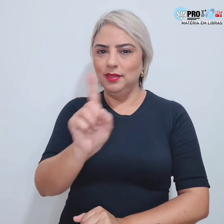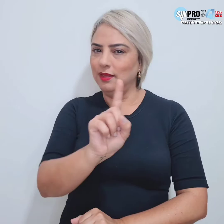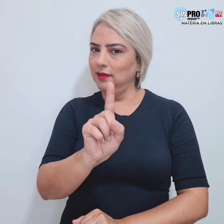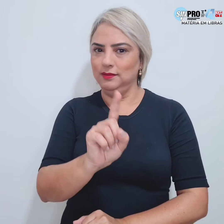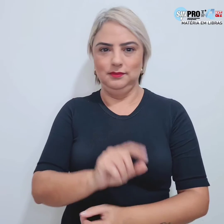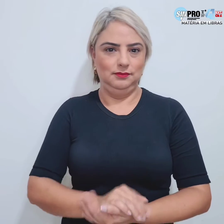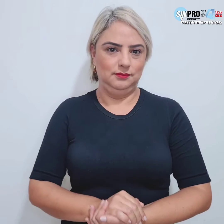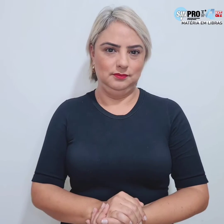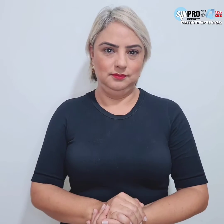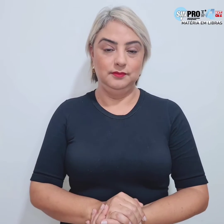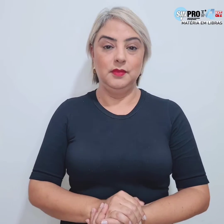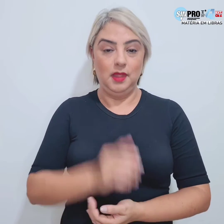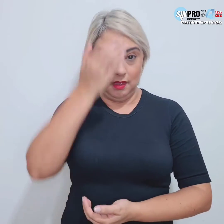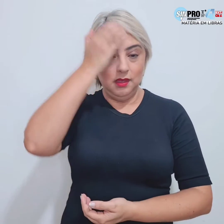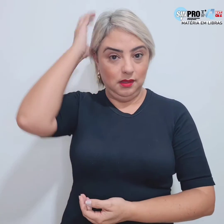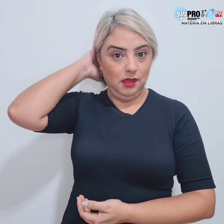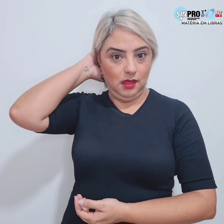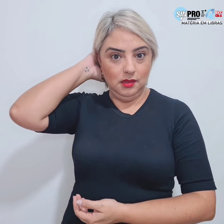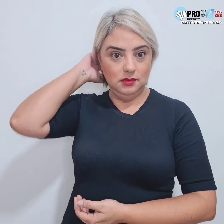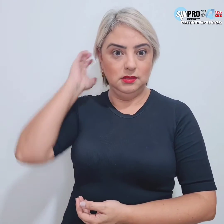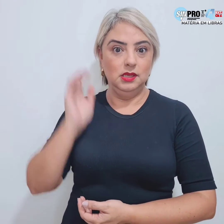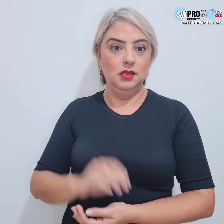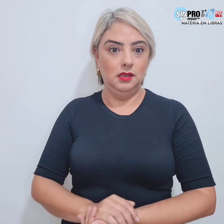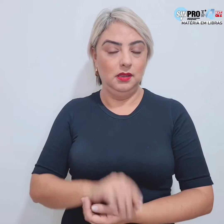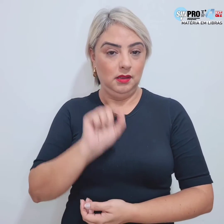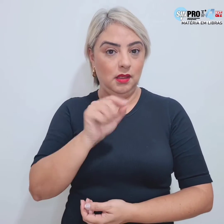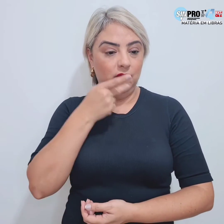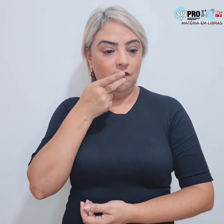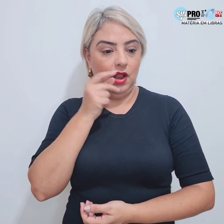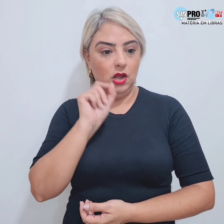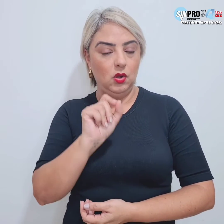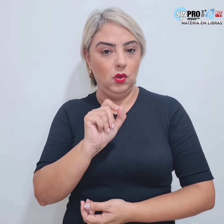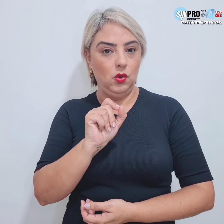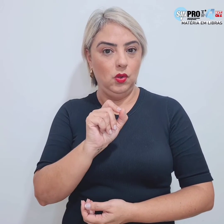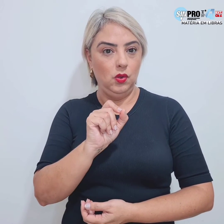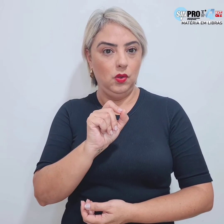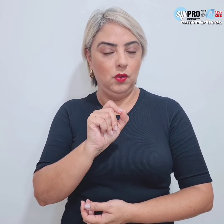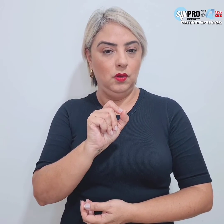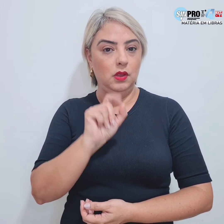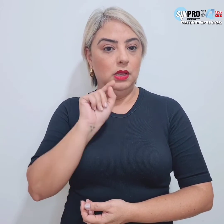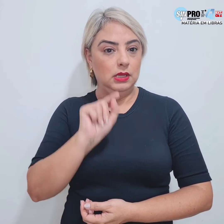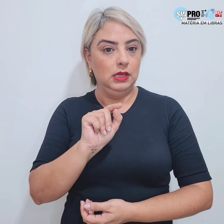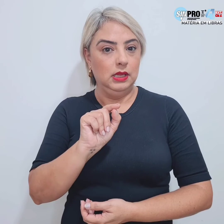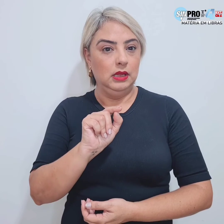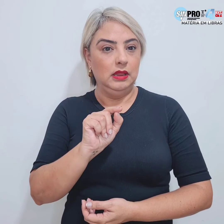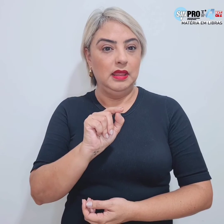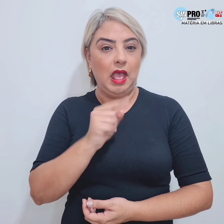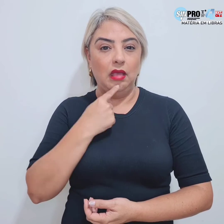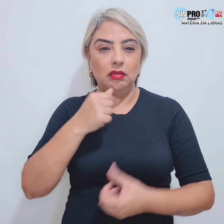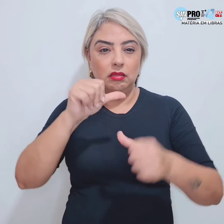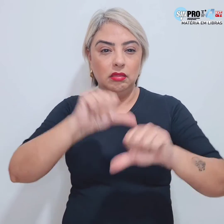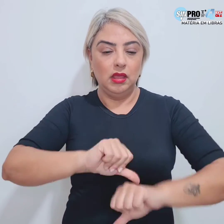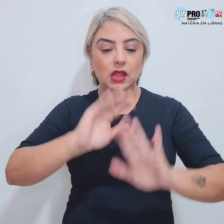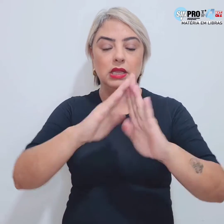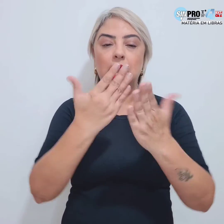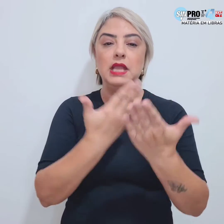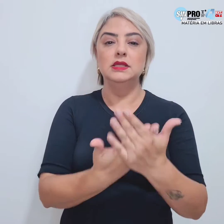Guedes, um dos poucos remanescentistas da fracassada escola de Chicago